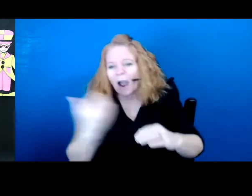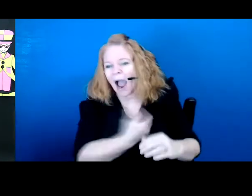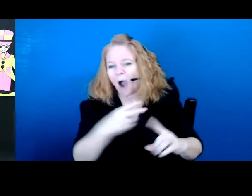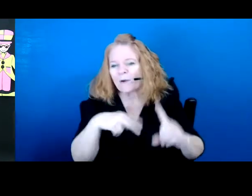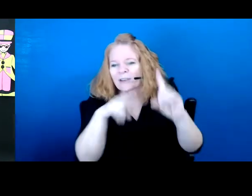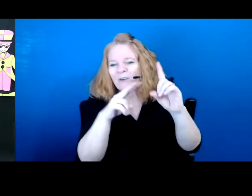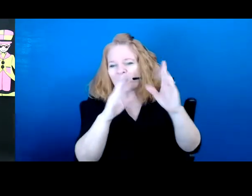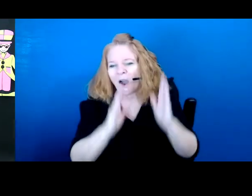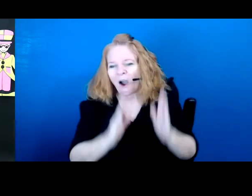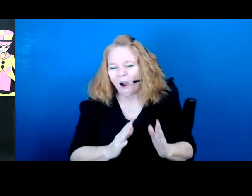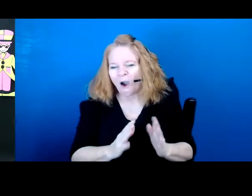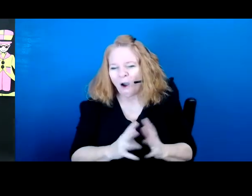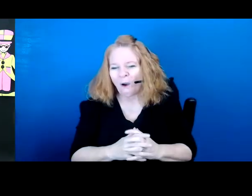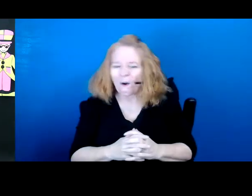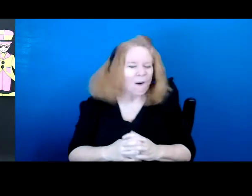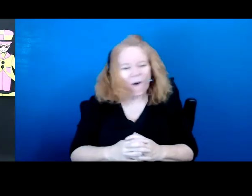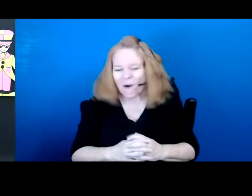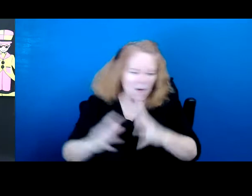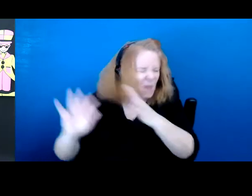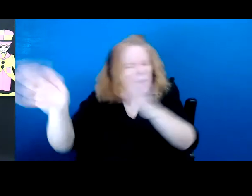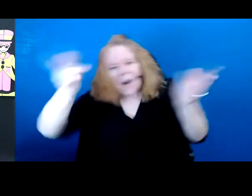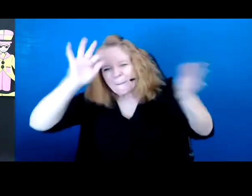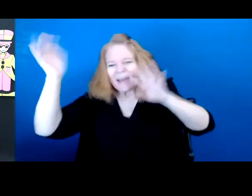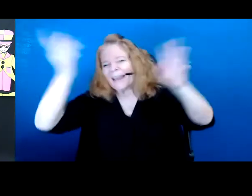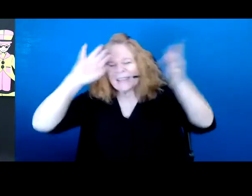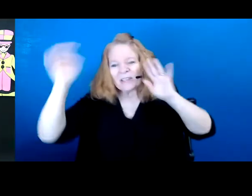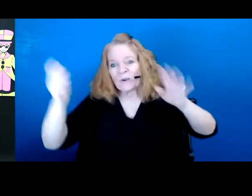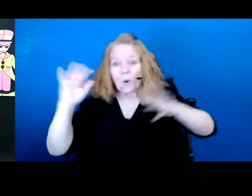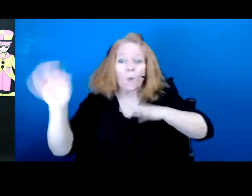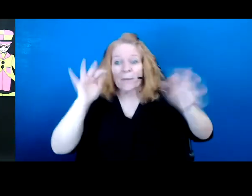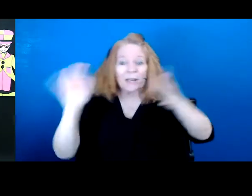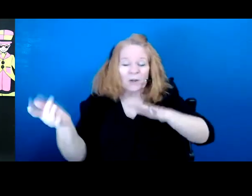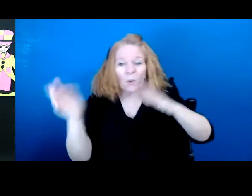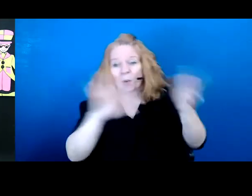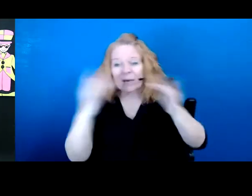gritar para todos los héroes multitud